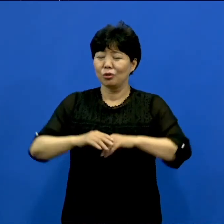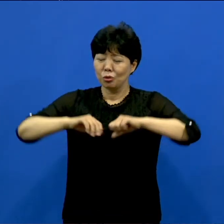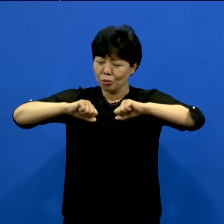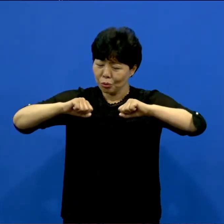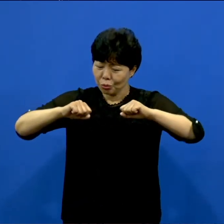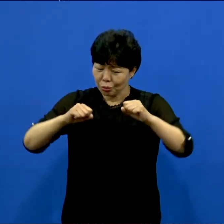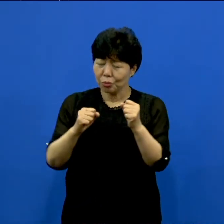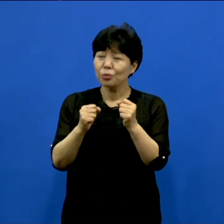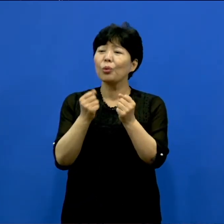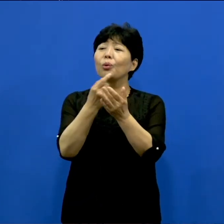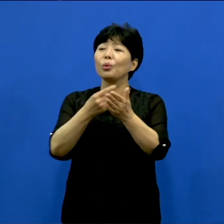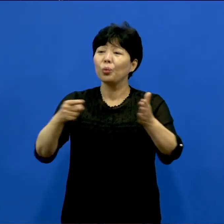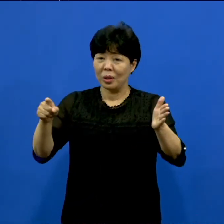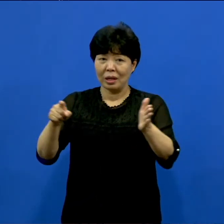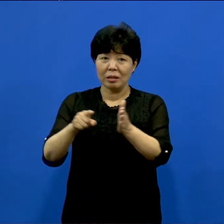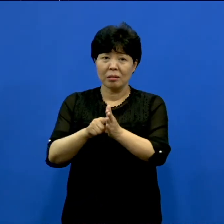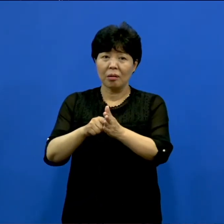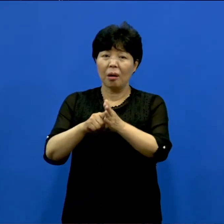경청이에요.